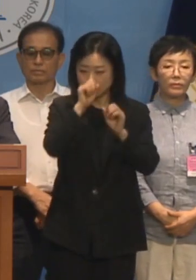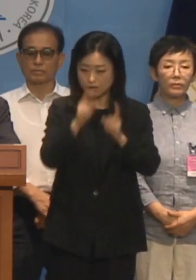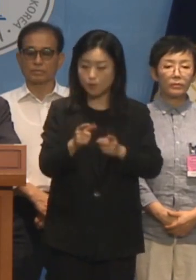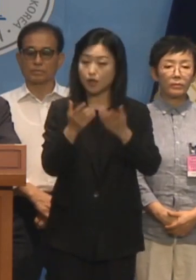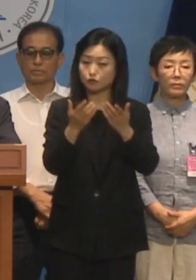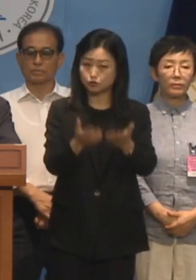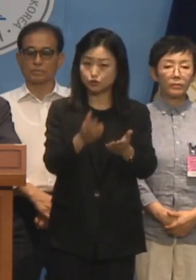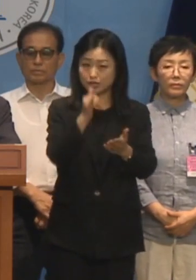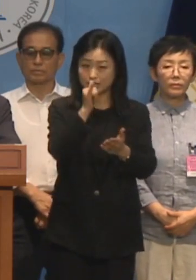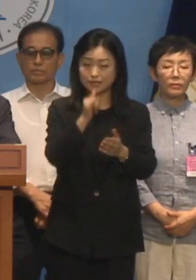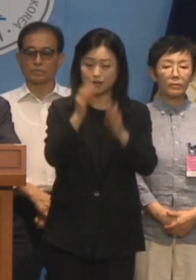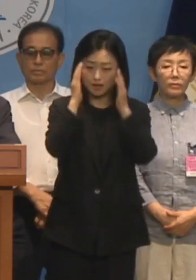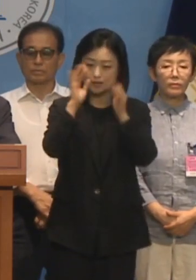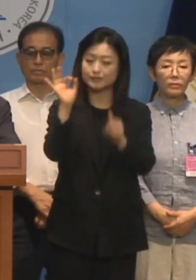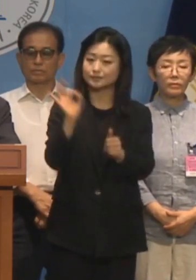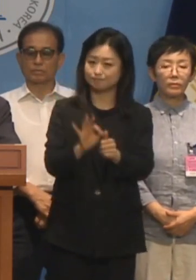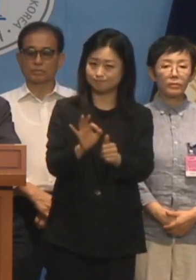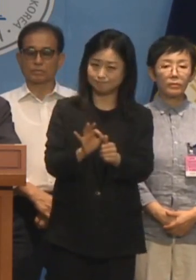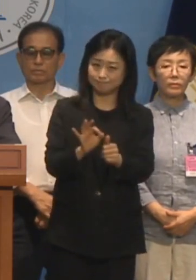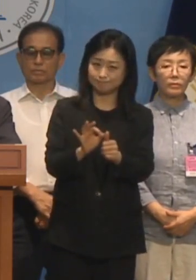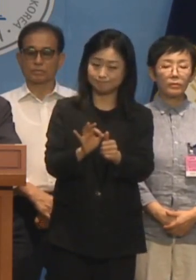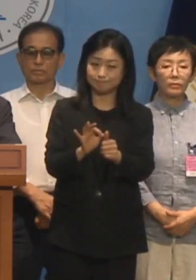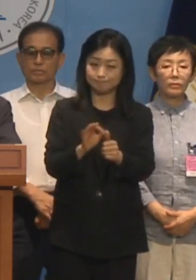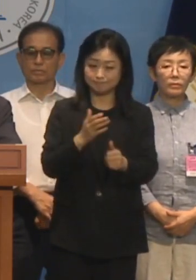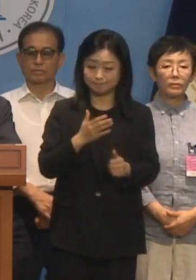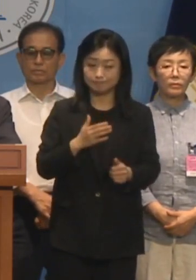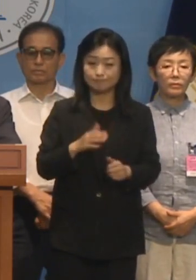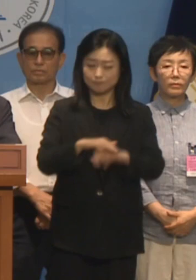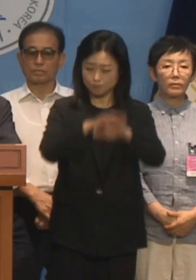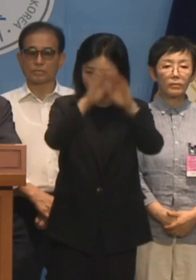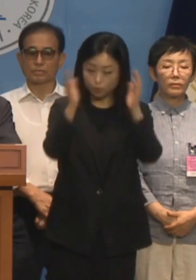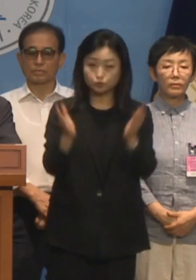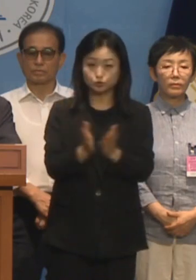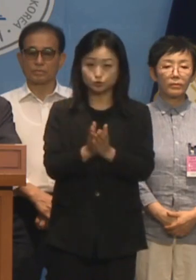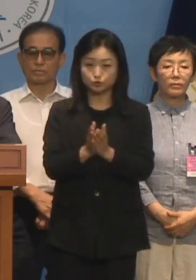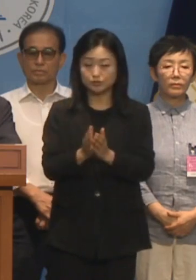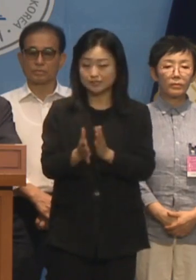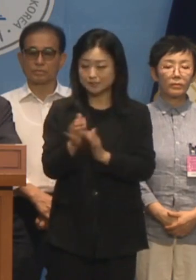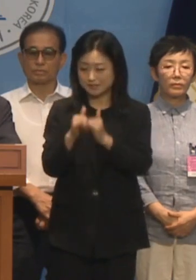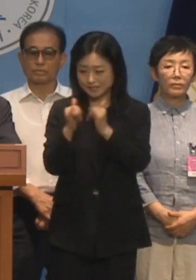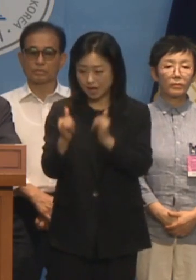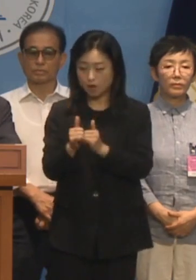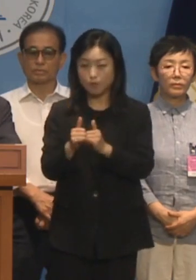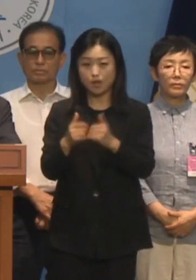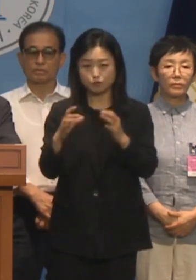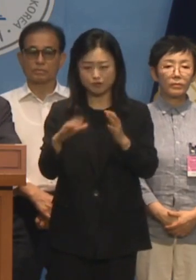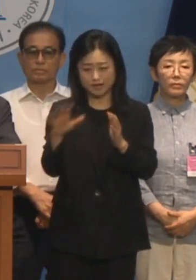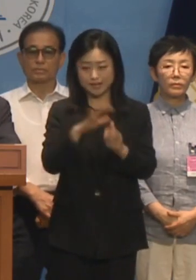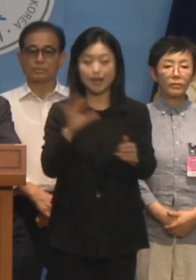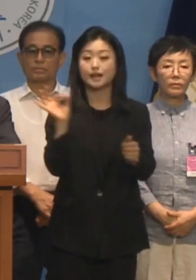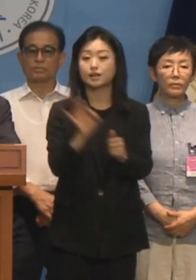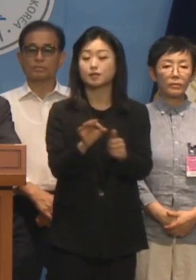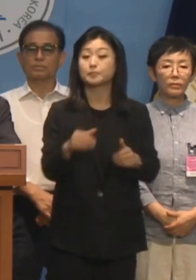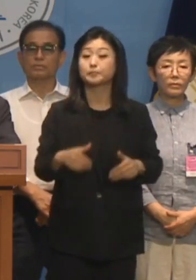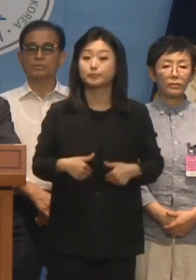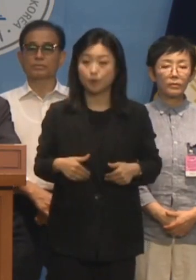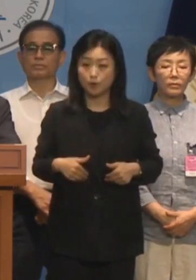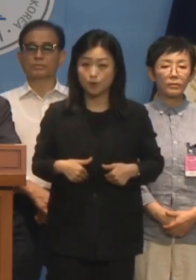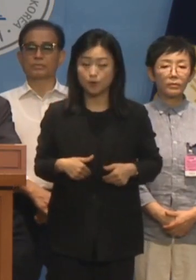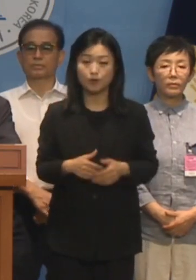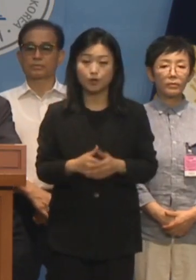보장할 장학제도가 정부뿐 아니라 시민사회에서 마련되어야 하겠습니다. 국민 2세